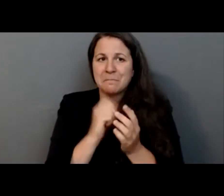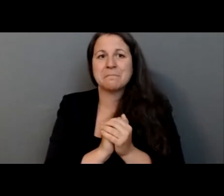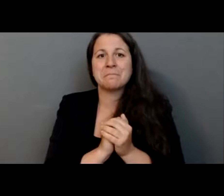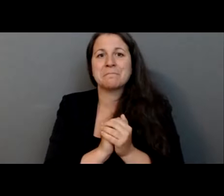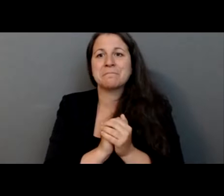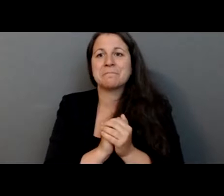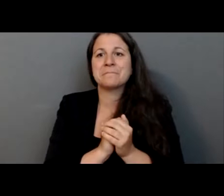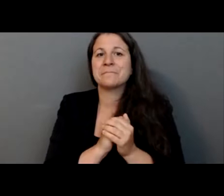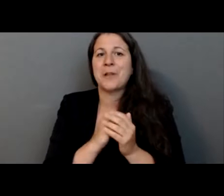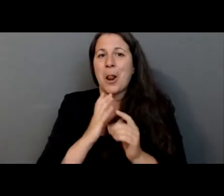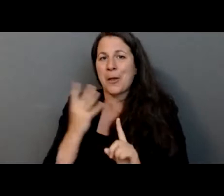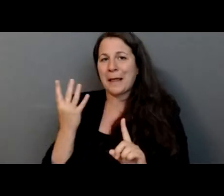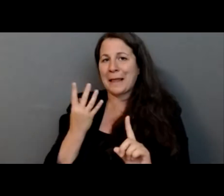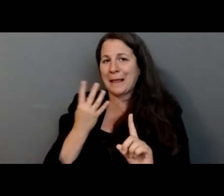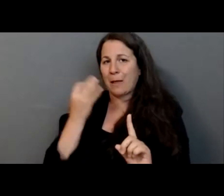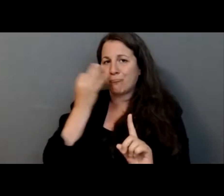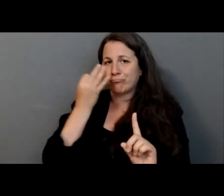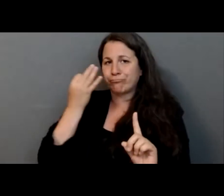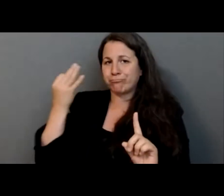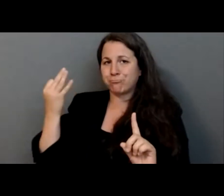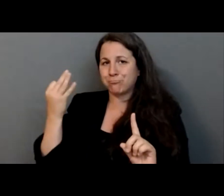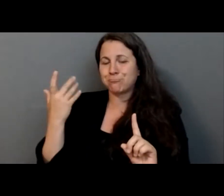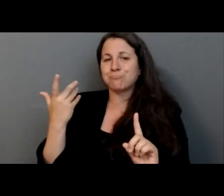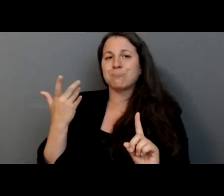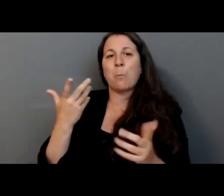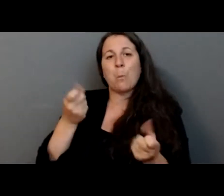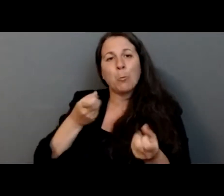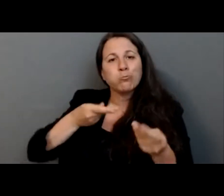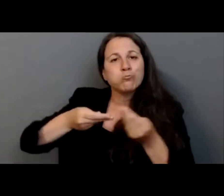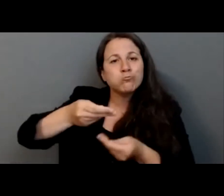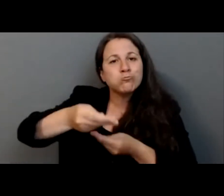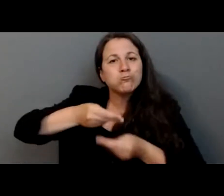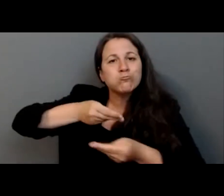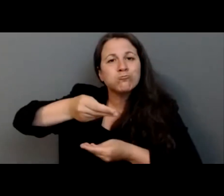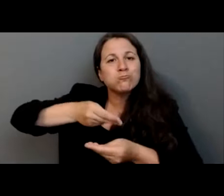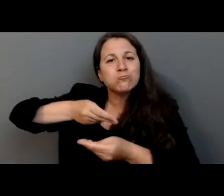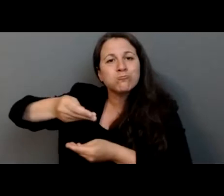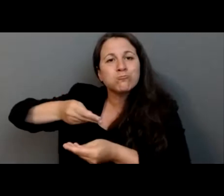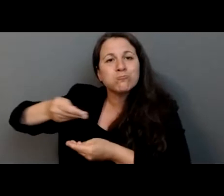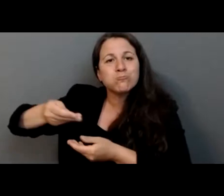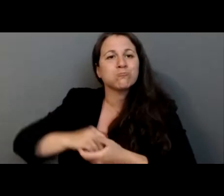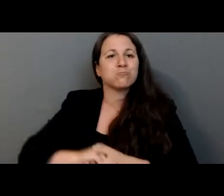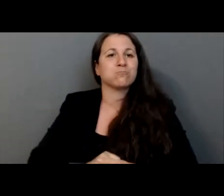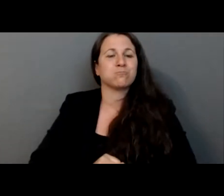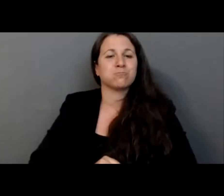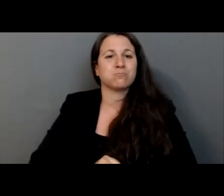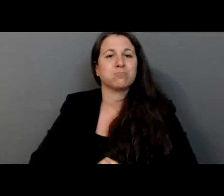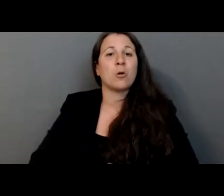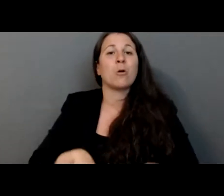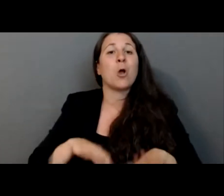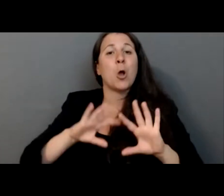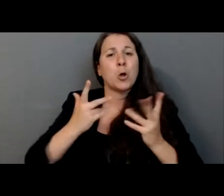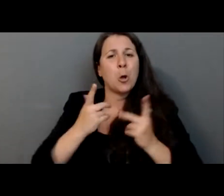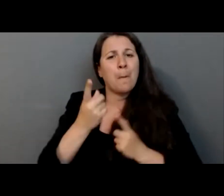quatre panélistes qui ont participé à ce lancement aujourd'hui. Je vous dis qu'il y a deux façons de poser des questions.